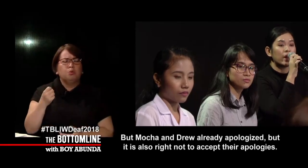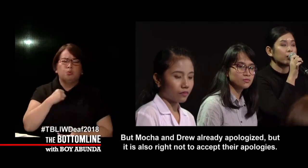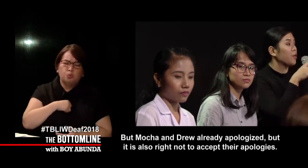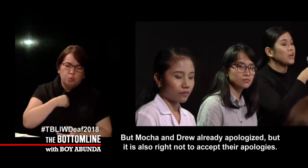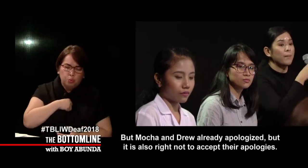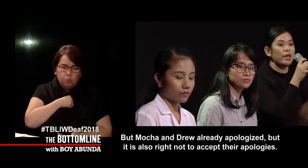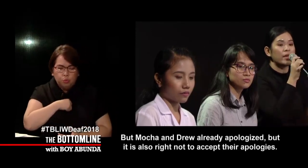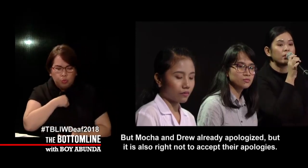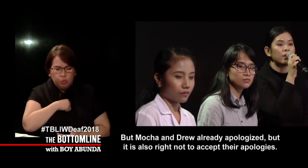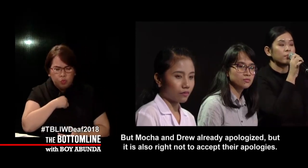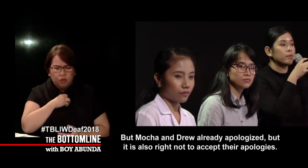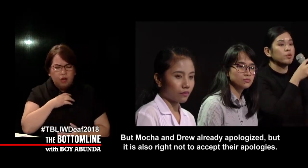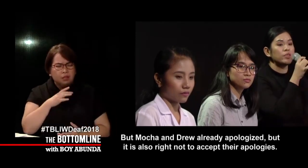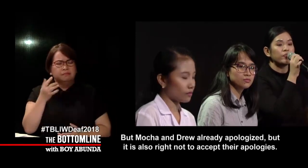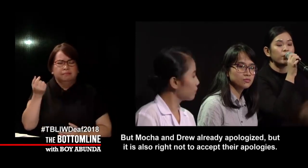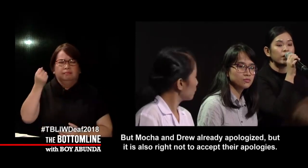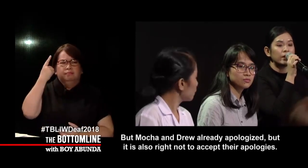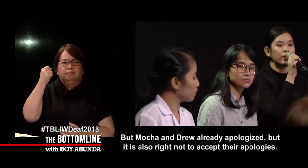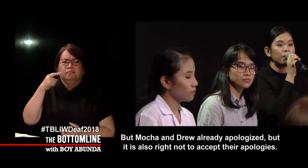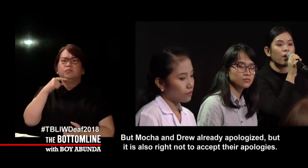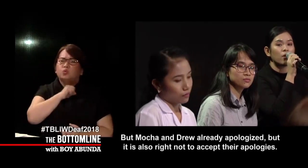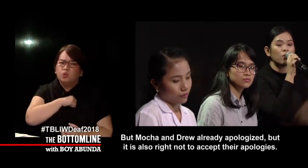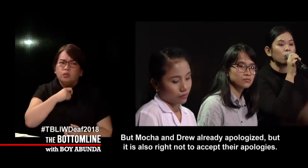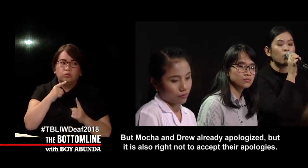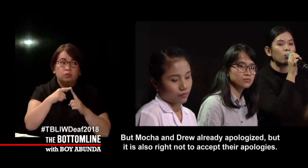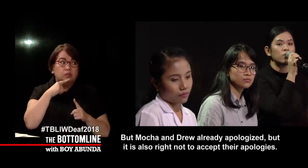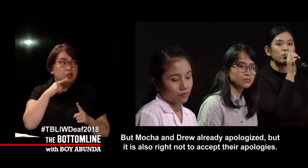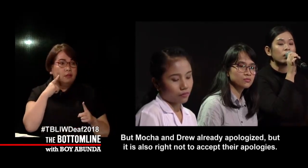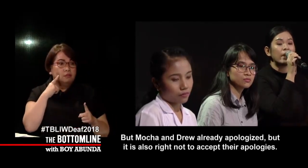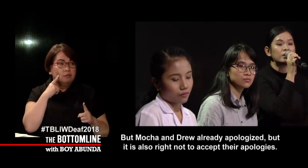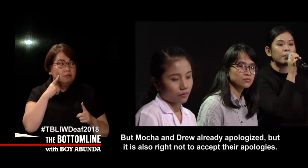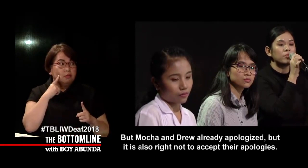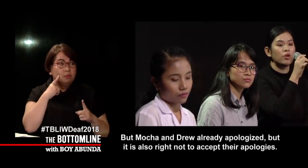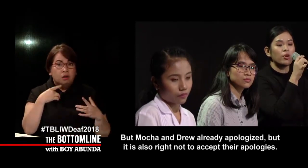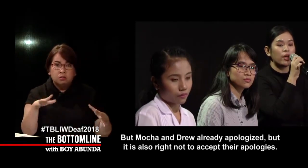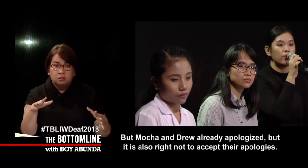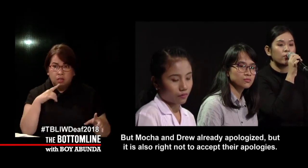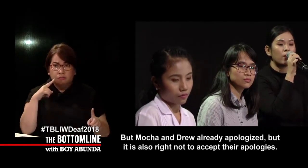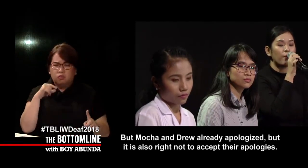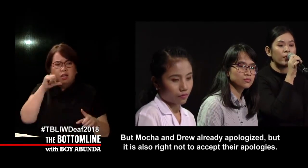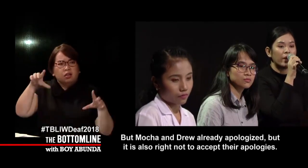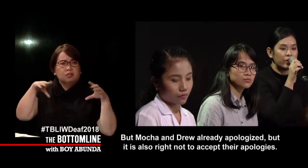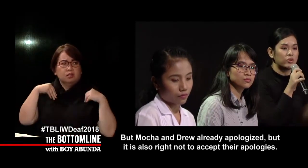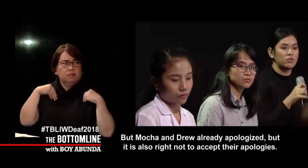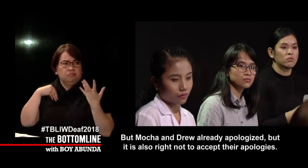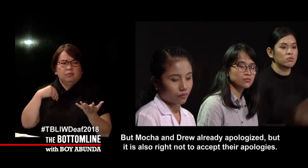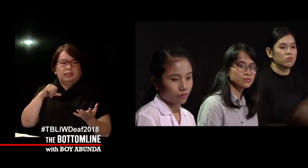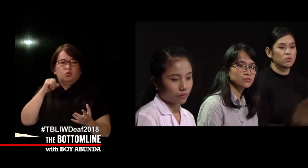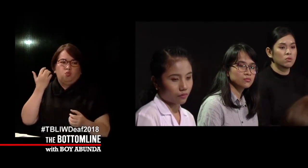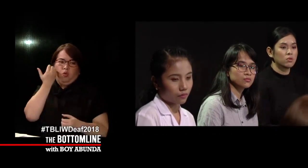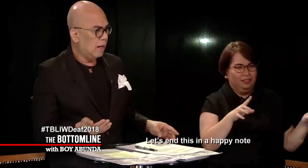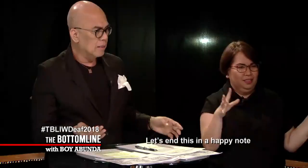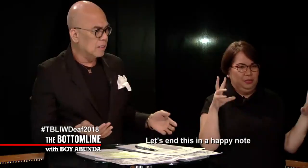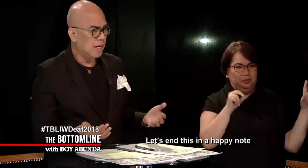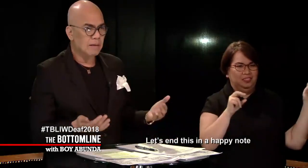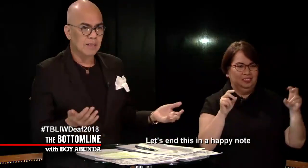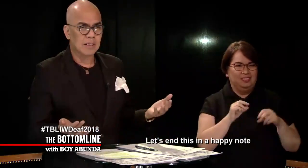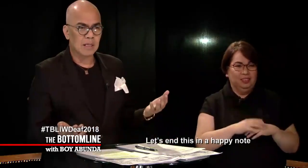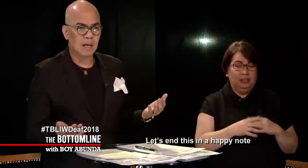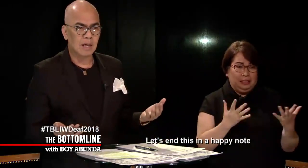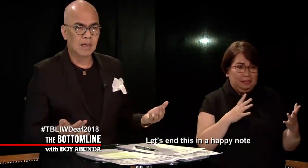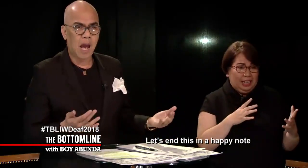apologize sa akin. Pero tama yan, yung deaf community, parang not accept their, apologize yun. Okay. Let's